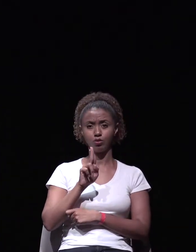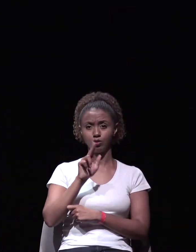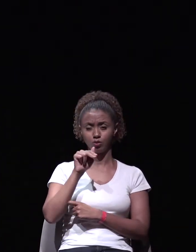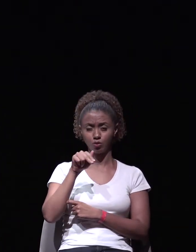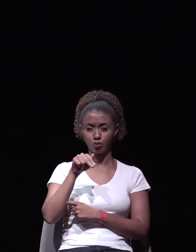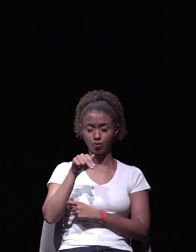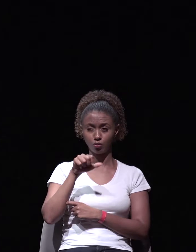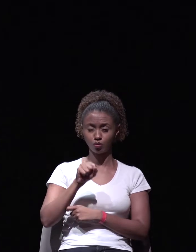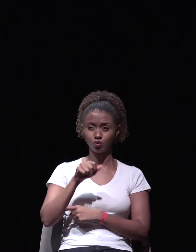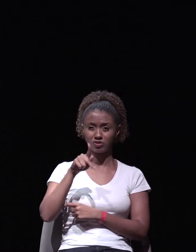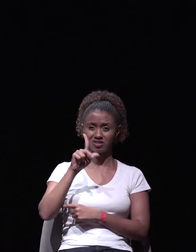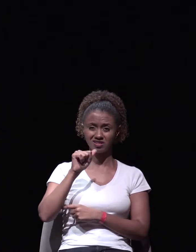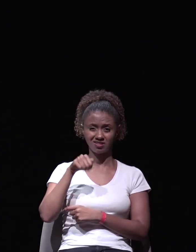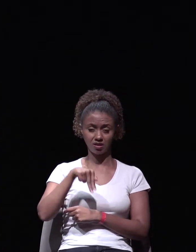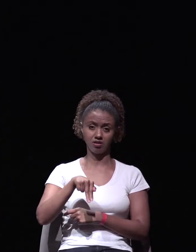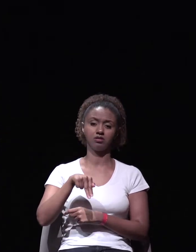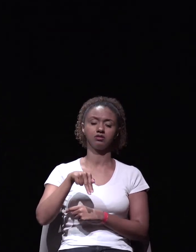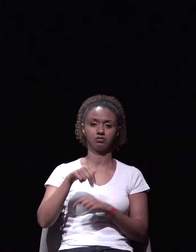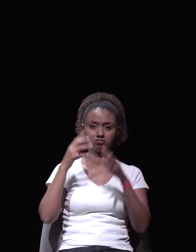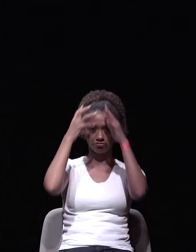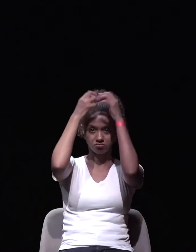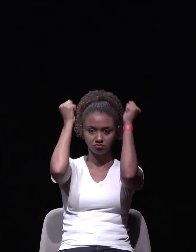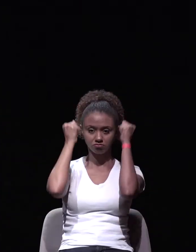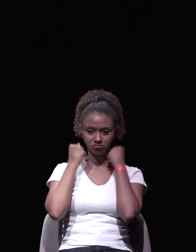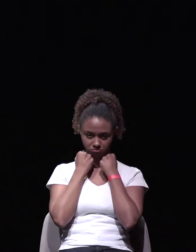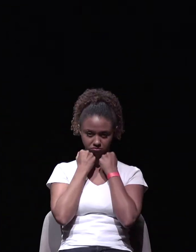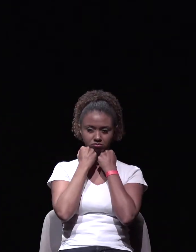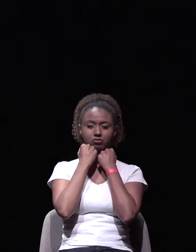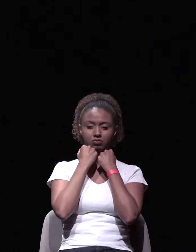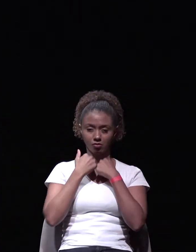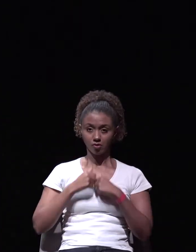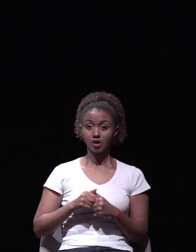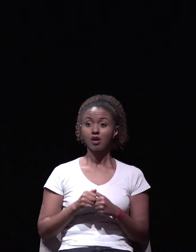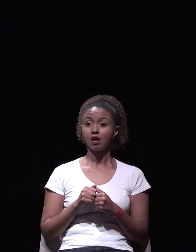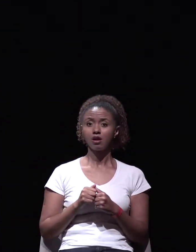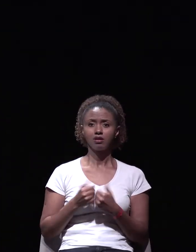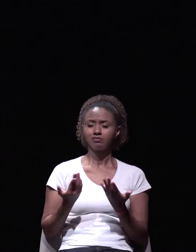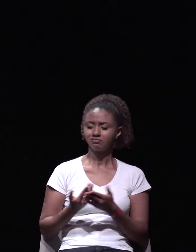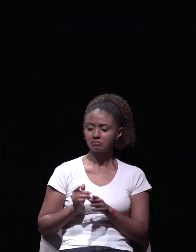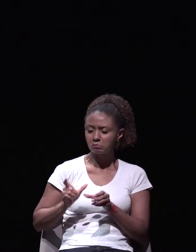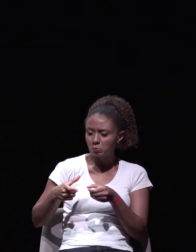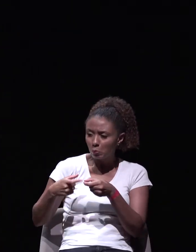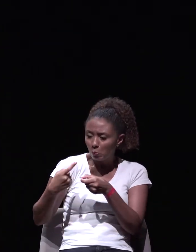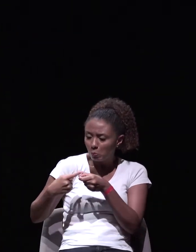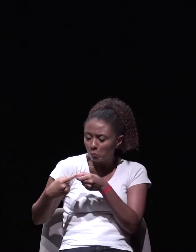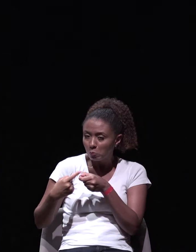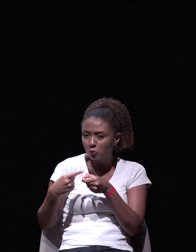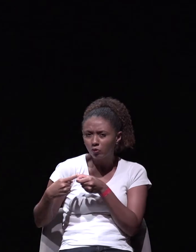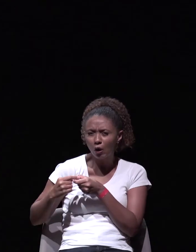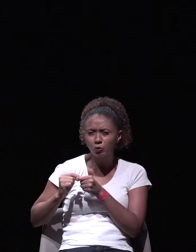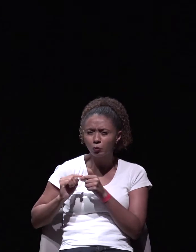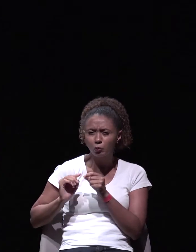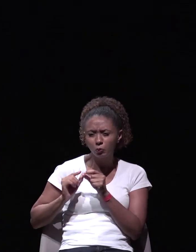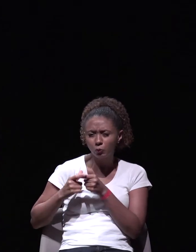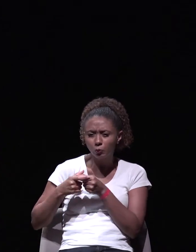Quando, quer dizer, não dá para a gente imaginar o que é morar numa cidade pequena, né? Numa casa,